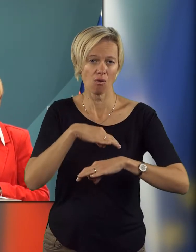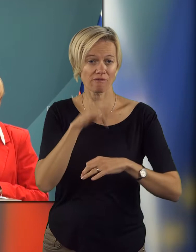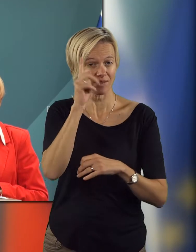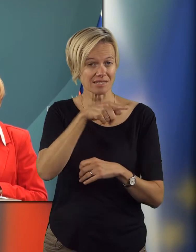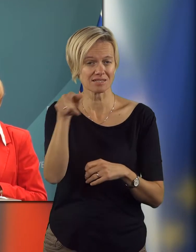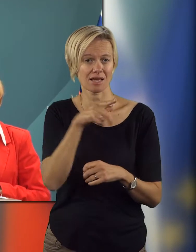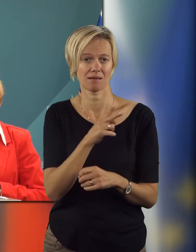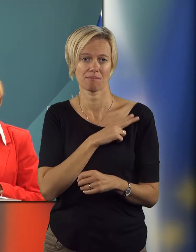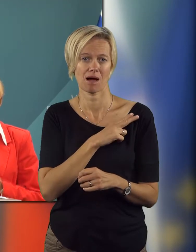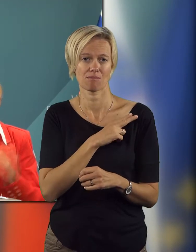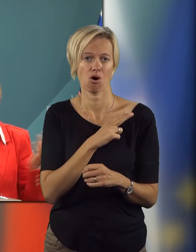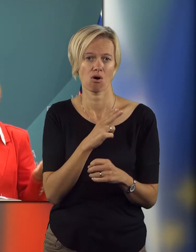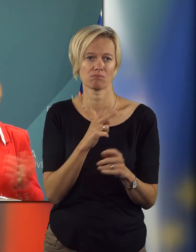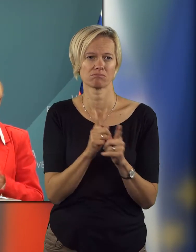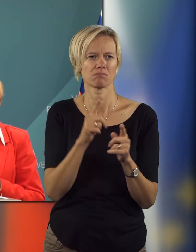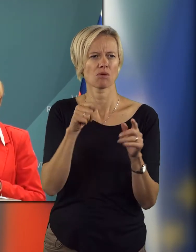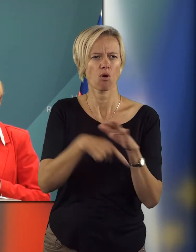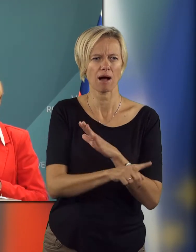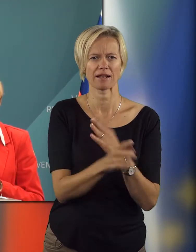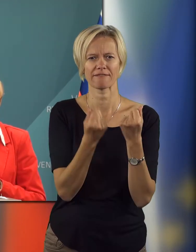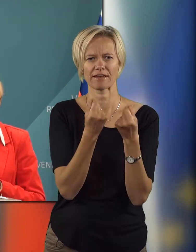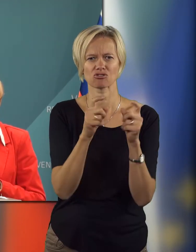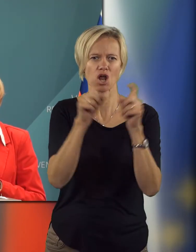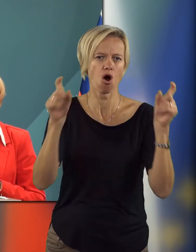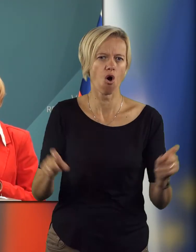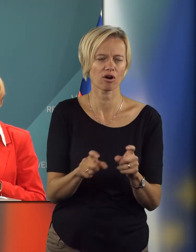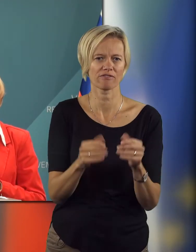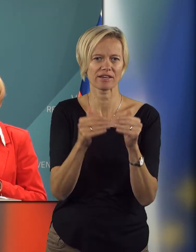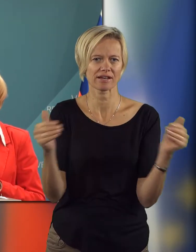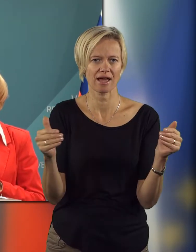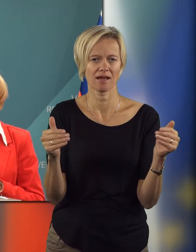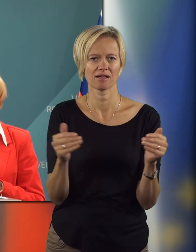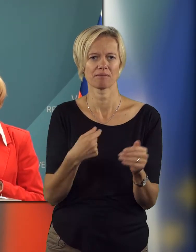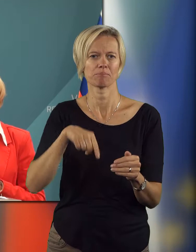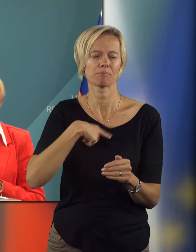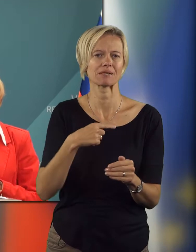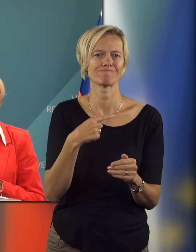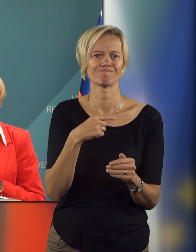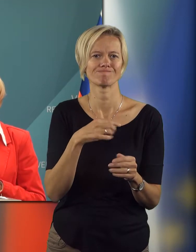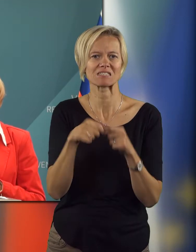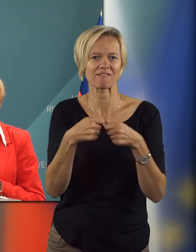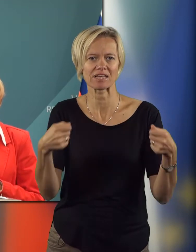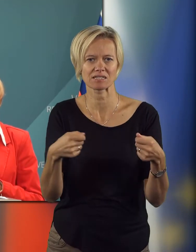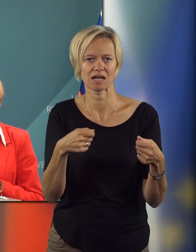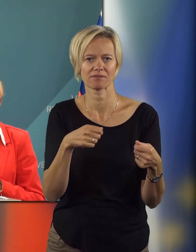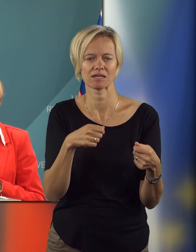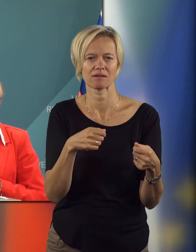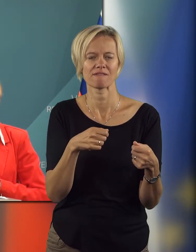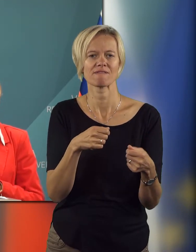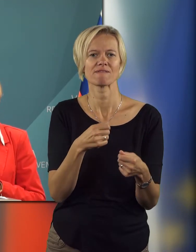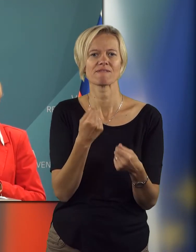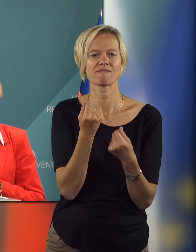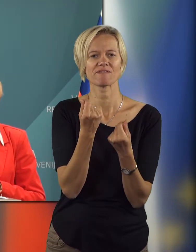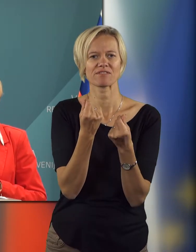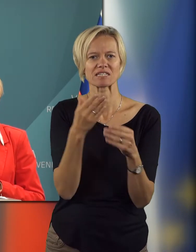Žal, veste, da imamo nek global finančne okvire, da smo seveda zavezani